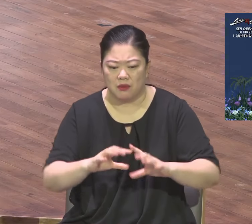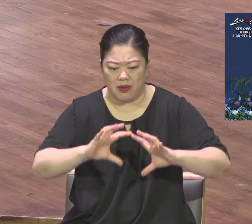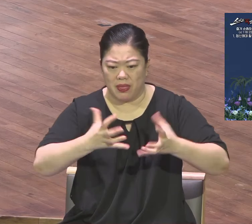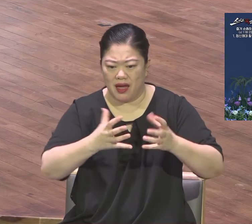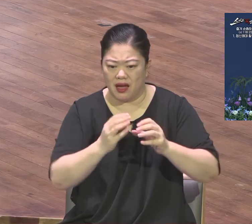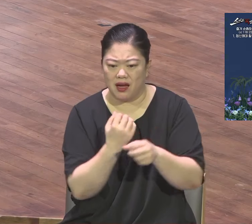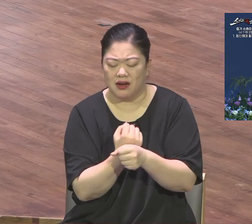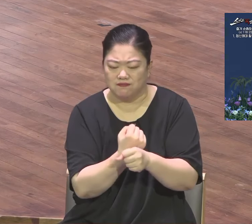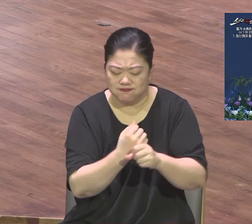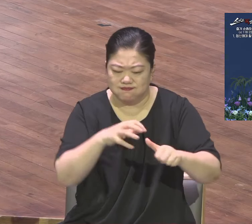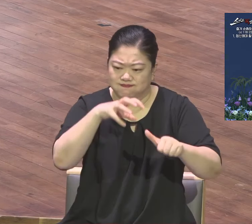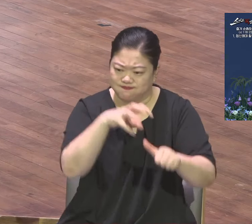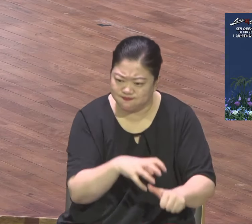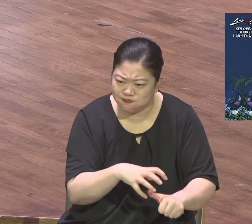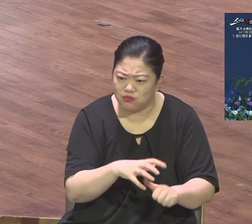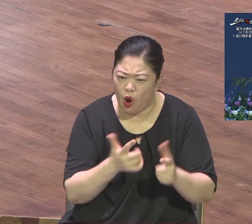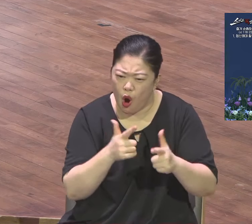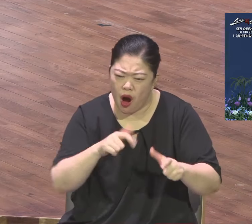없는 이스라엘.